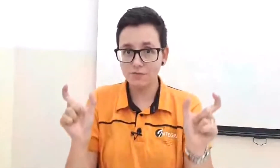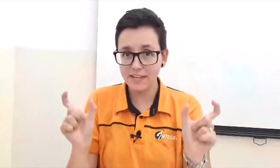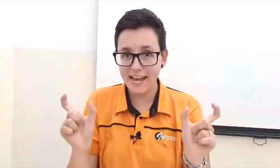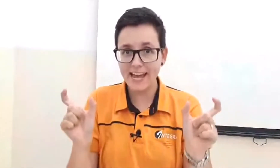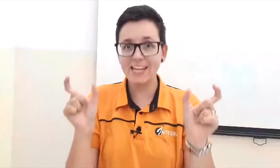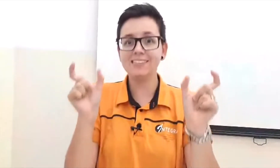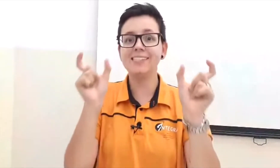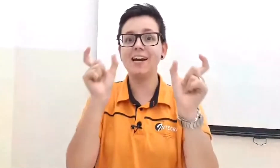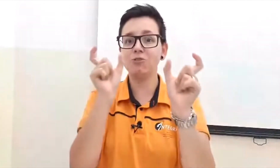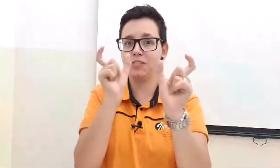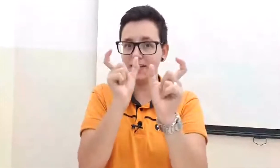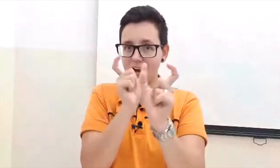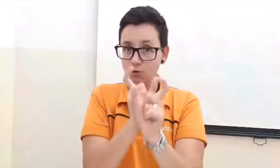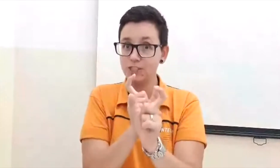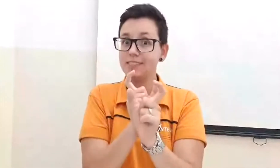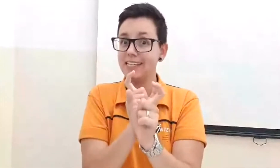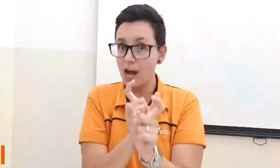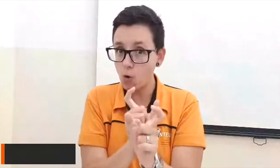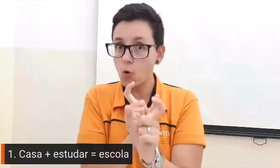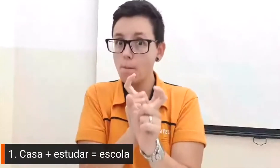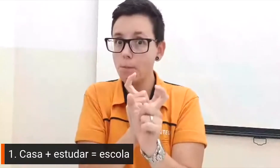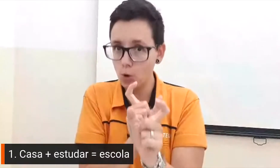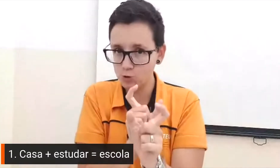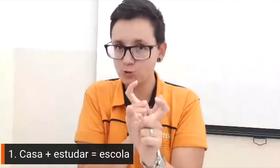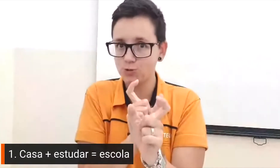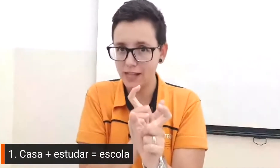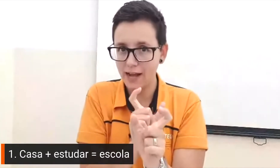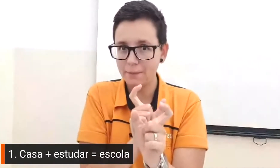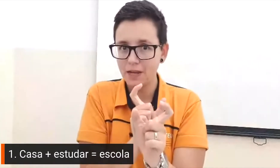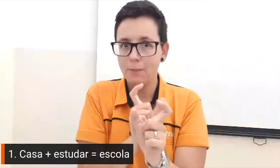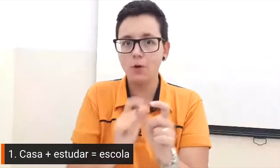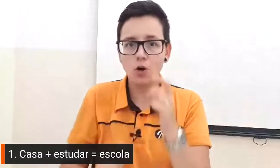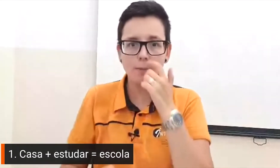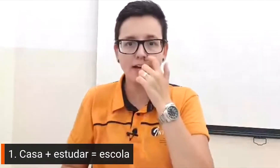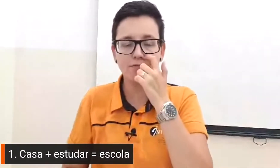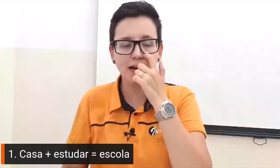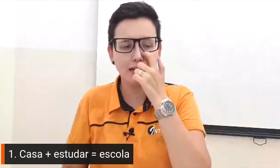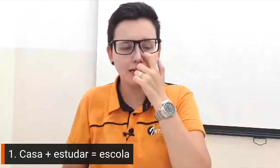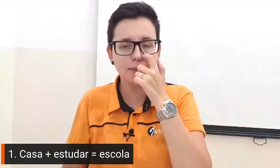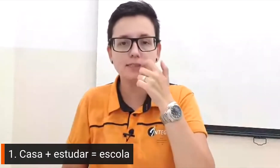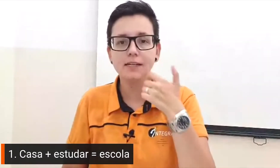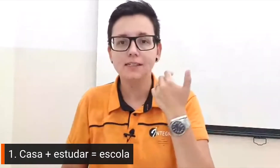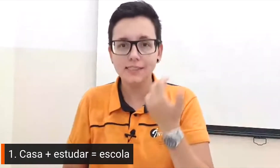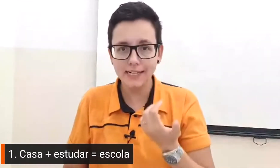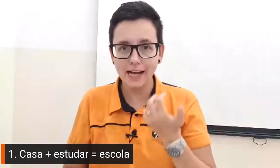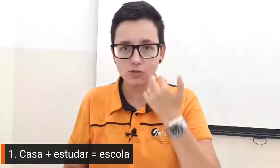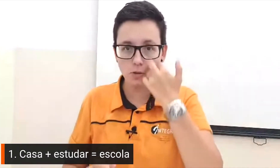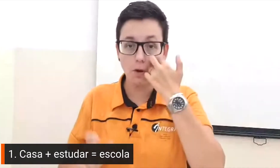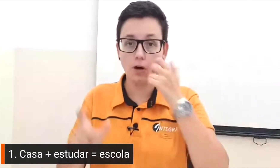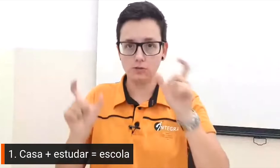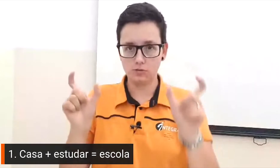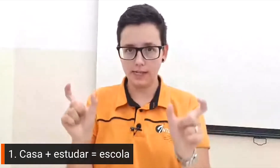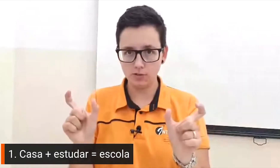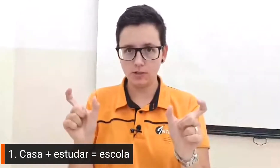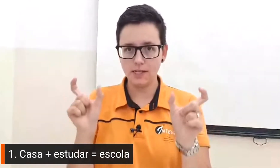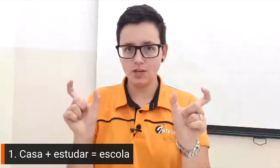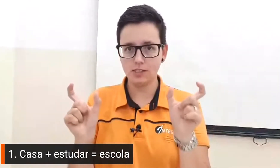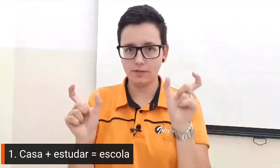Inclusive, esse é o sinal de sinal composto, tá? Pro, como é que fala em Libras sinais compostos? É isso aqui, ó. Você vai